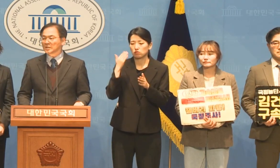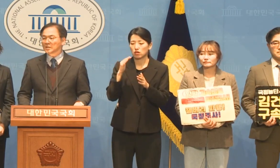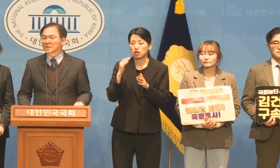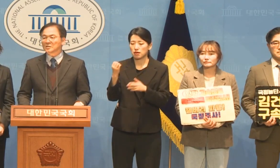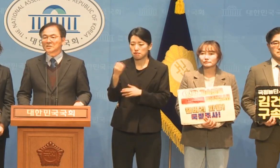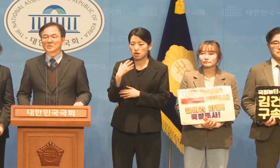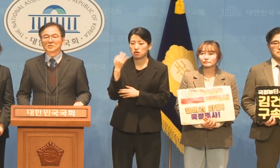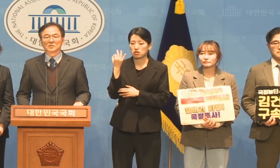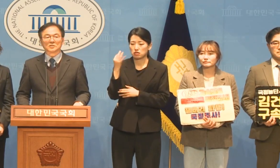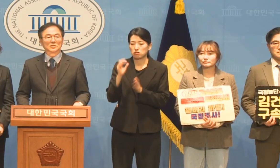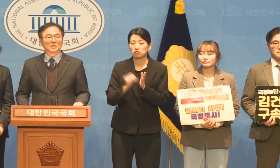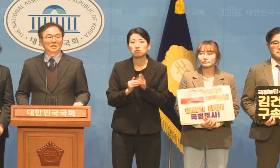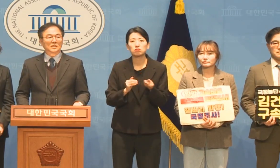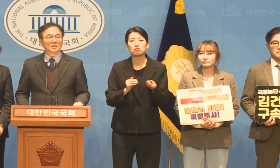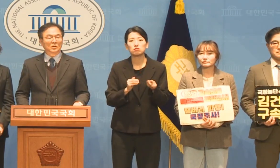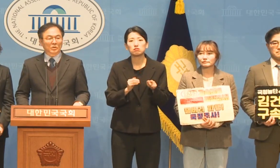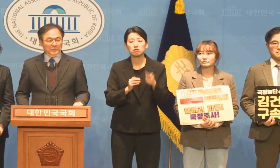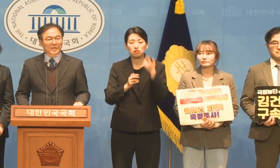위한